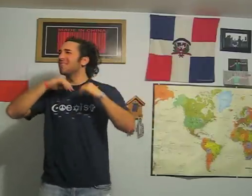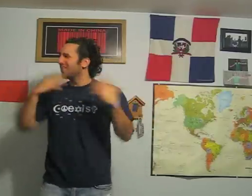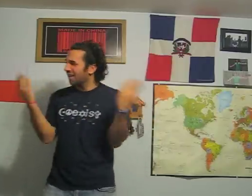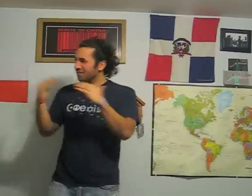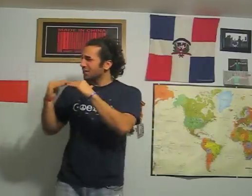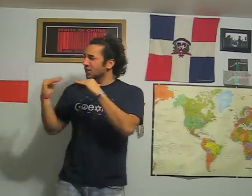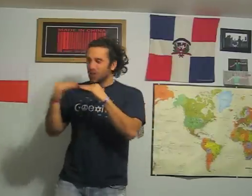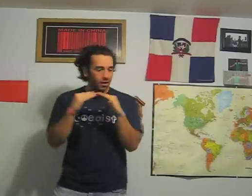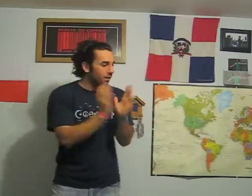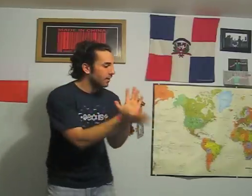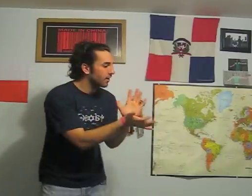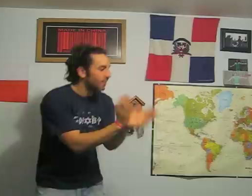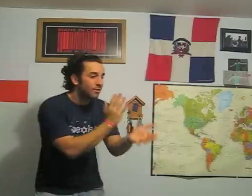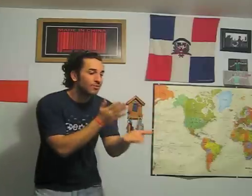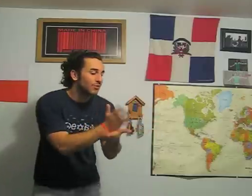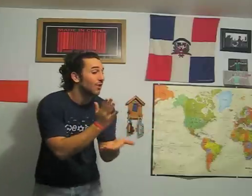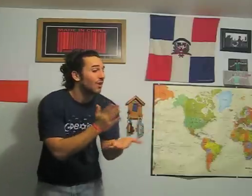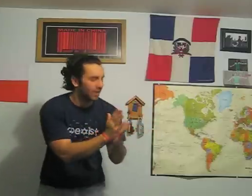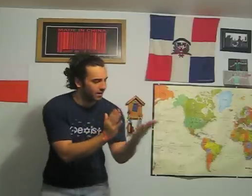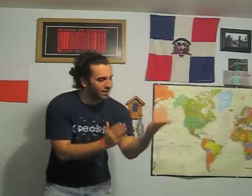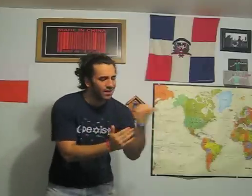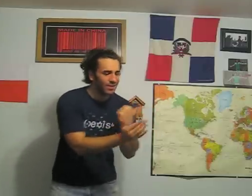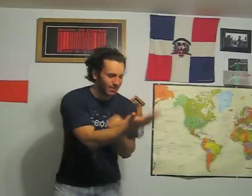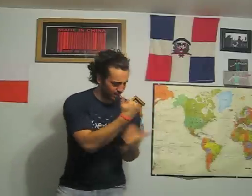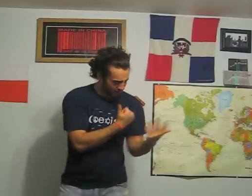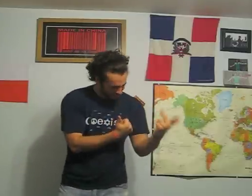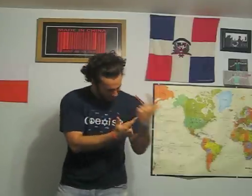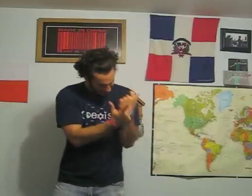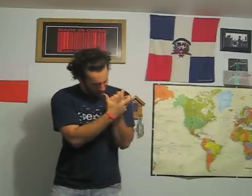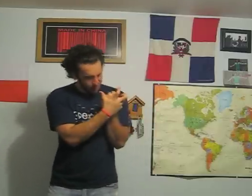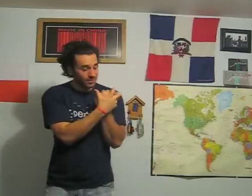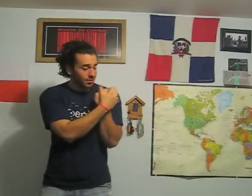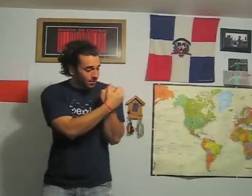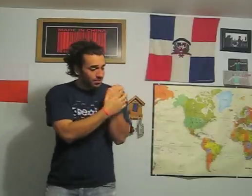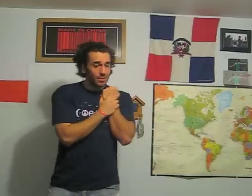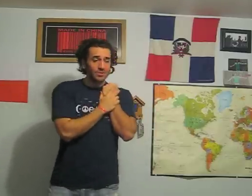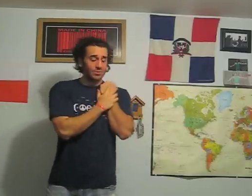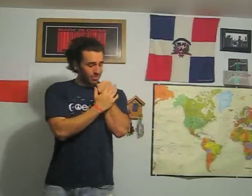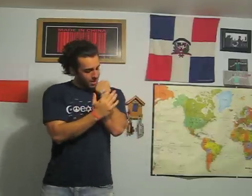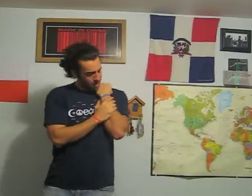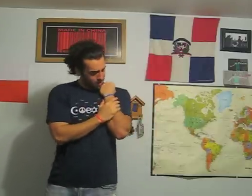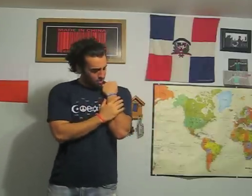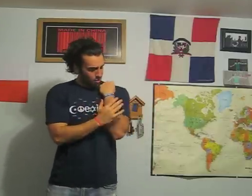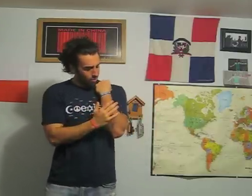Yo solo te abrazo y te consuelo